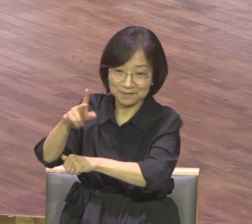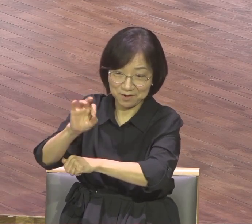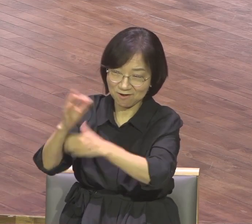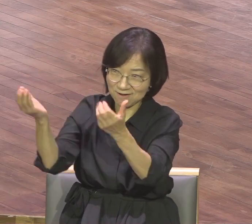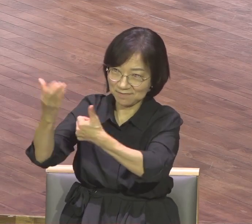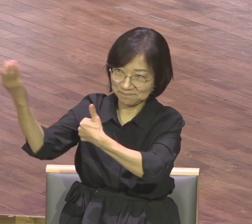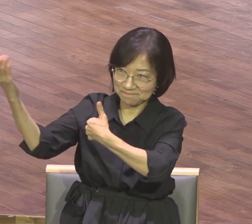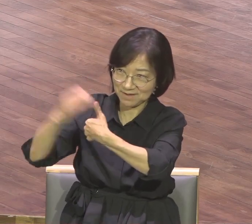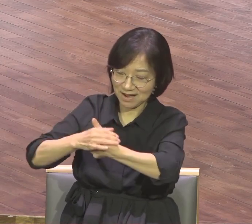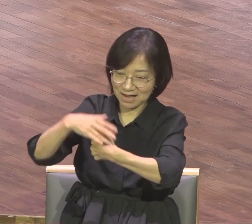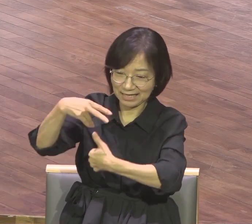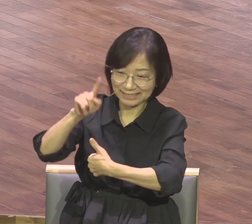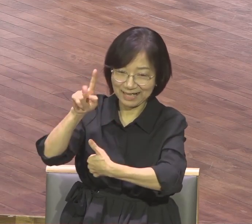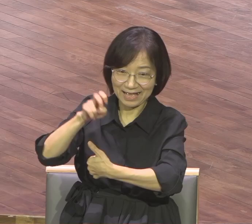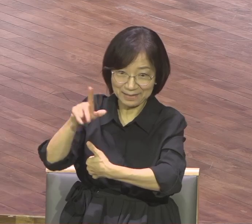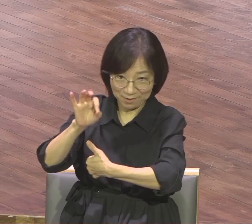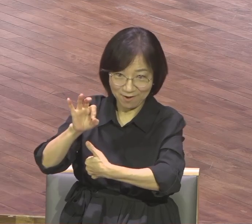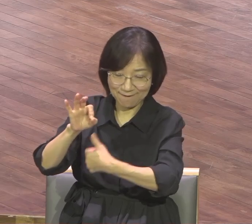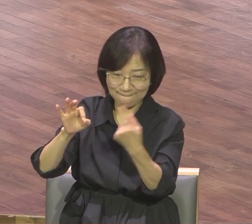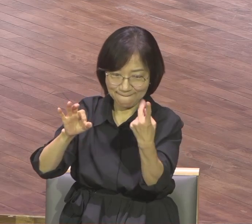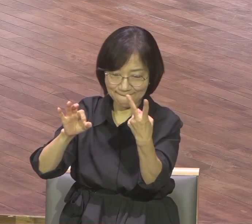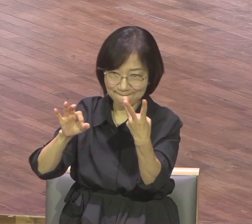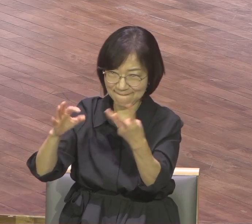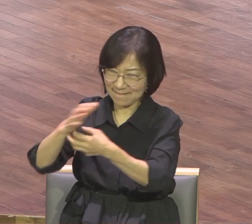진정한 행복을 맛보았다.